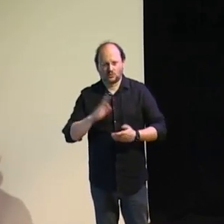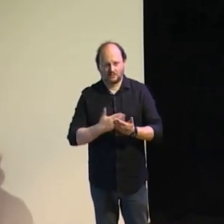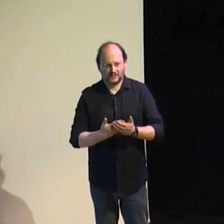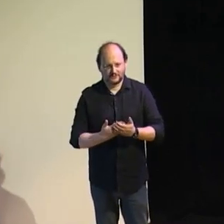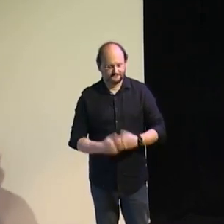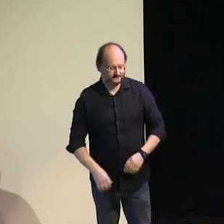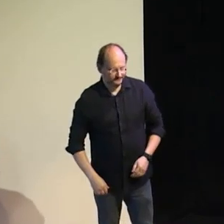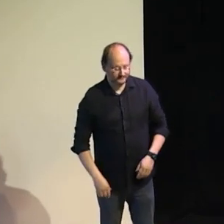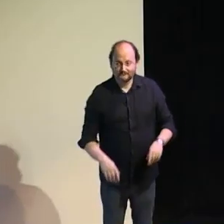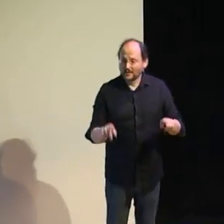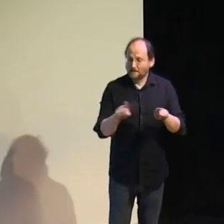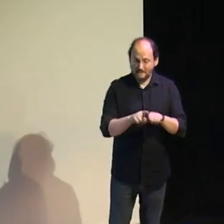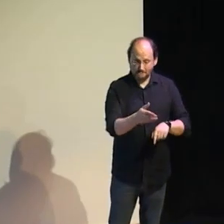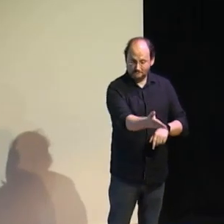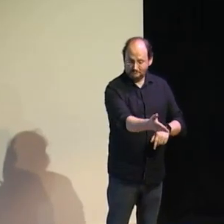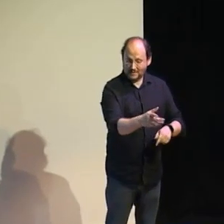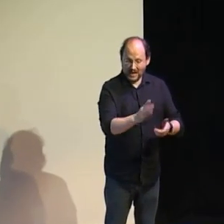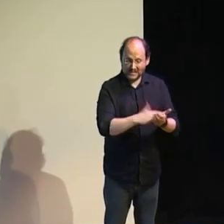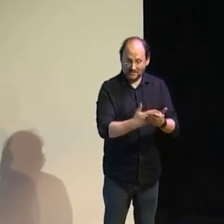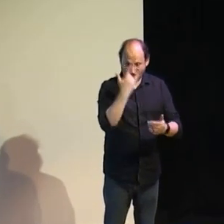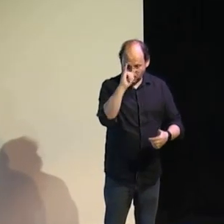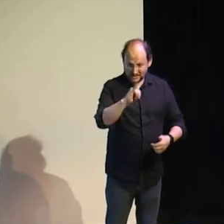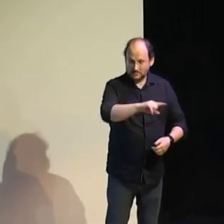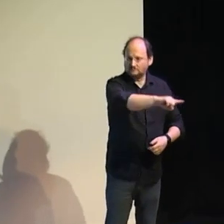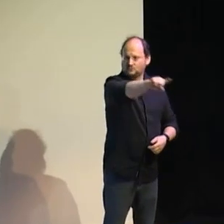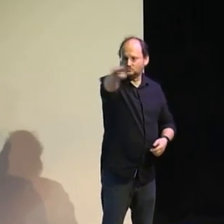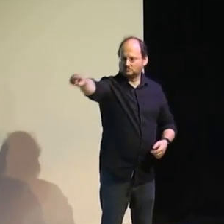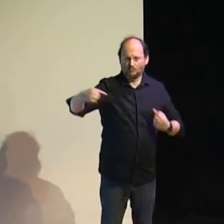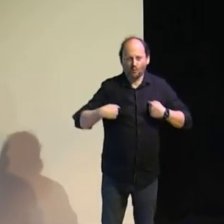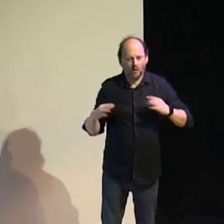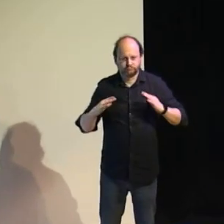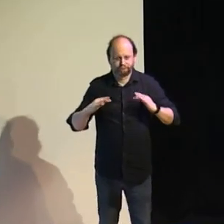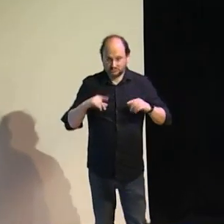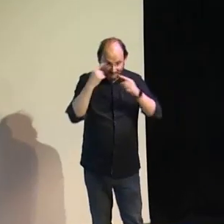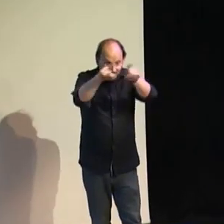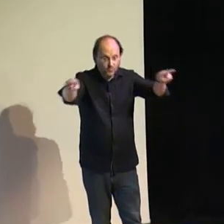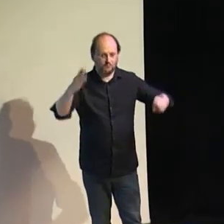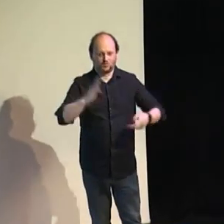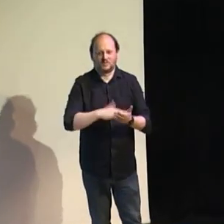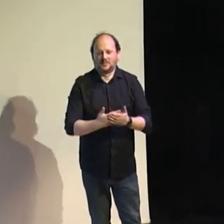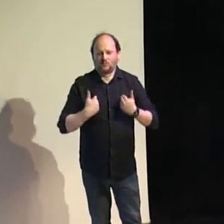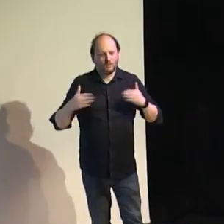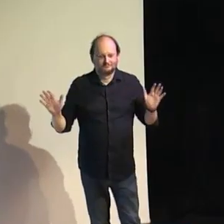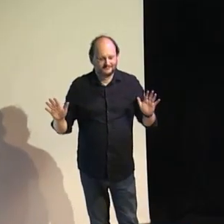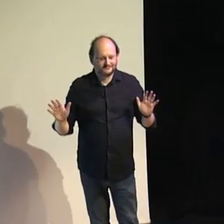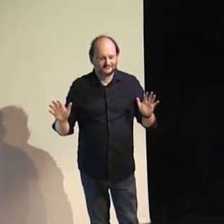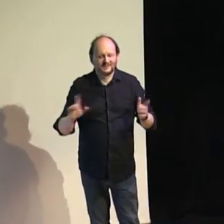Et quand il a écrit ça, il faisait part de sa frustration en 1580 à peu près. Donc là, les interprètes sont pour vous, pas pour moi, par exemple, ce